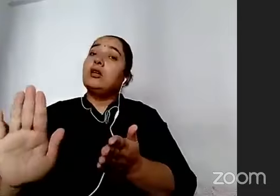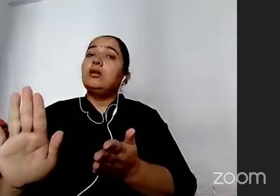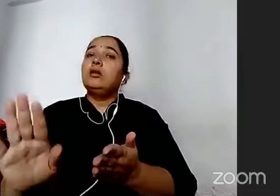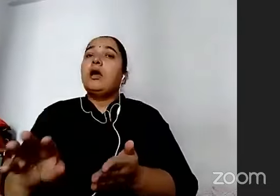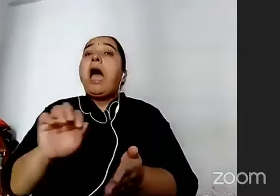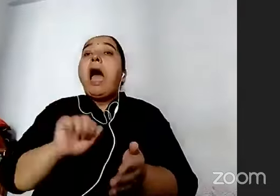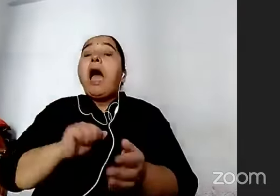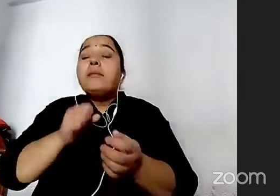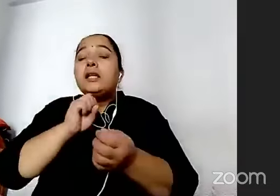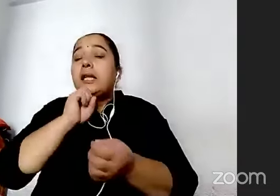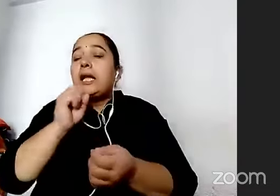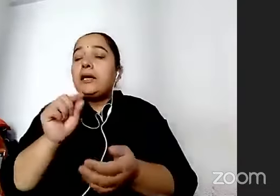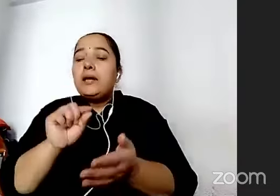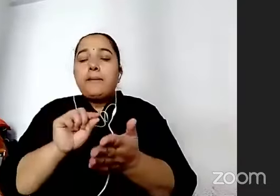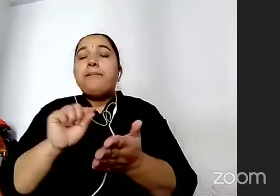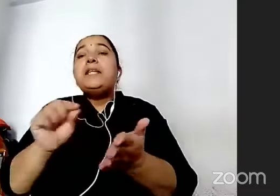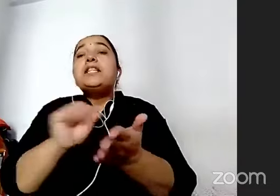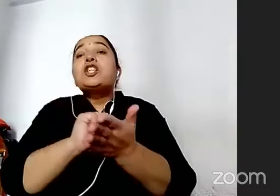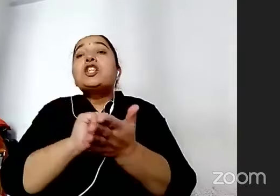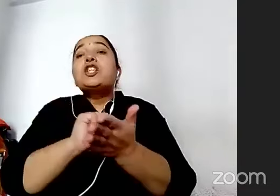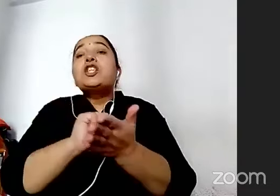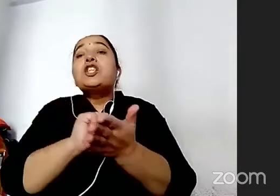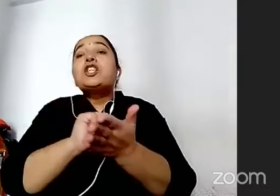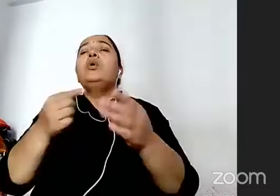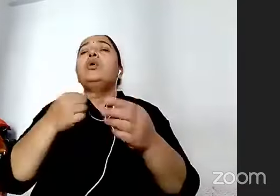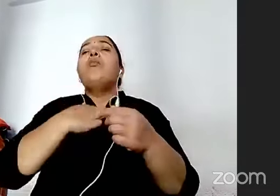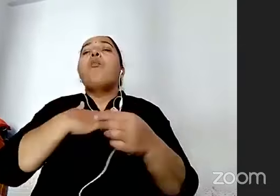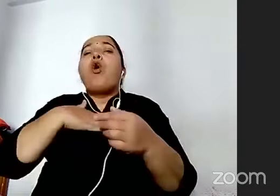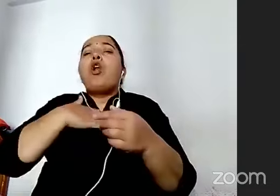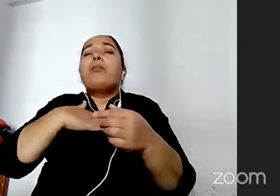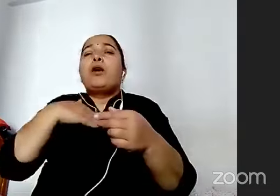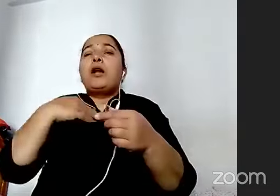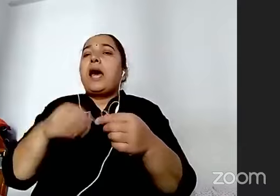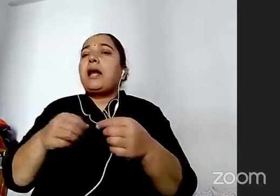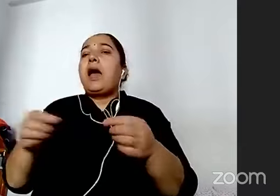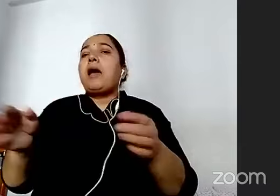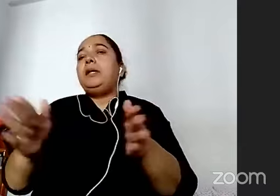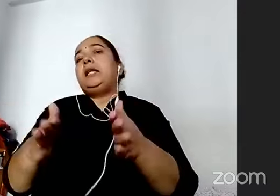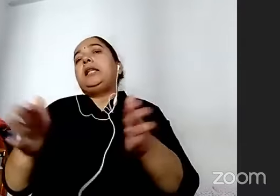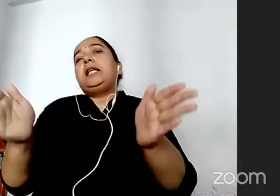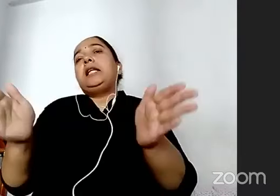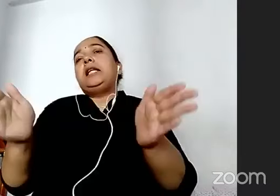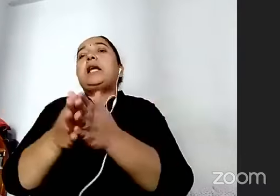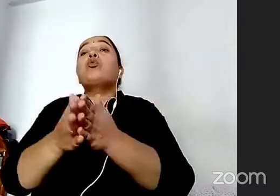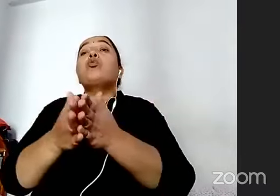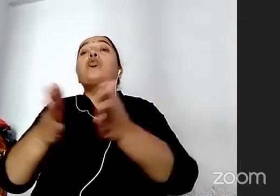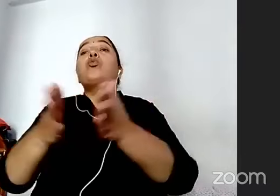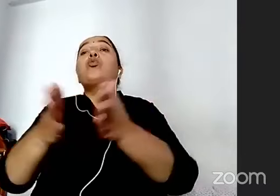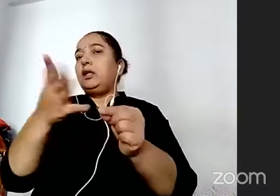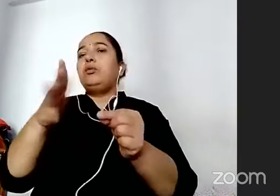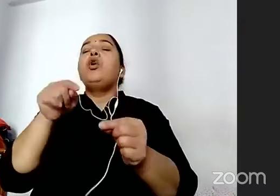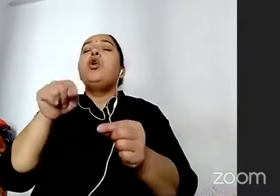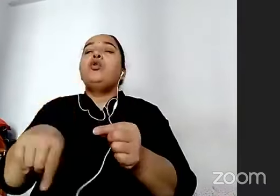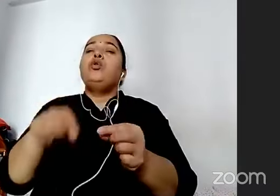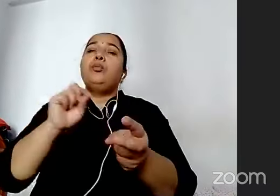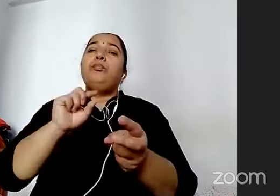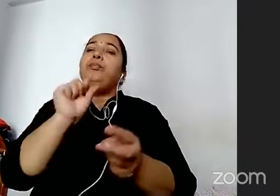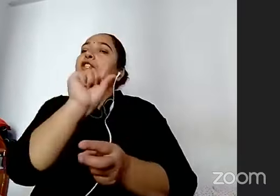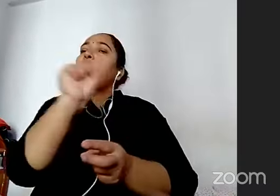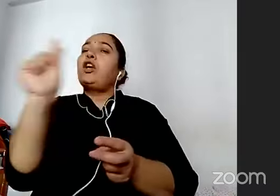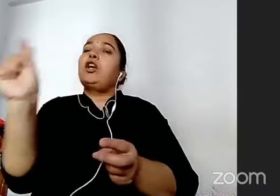भएर यसलाई व्याख्या जबसम्म हामी गरिरहन्छौँ तबसम्म यो बहसहरू यसरी नै चाहिँ हामी कहाँ भएको छैन